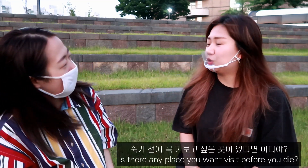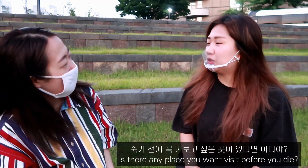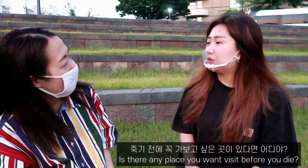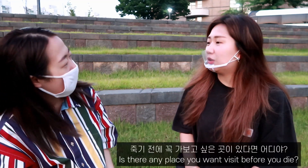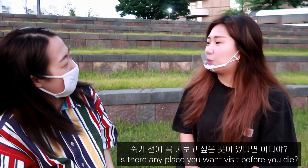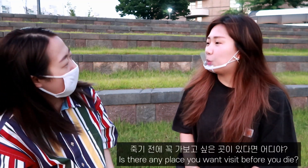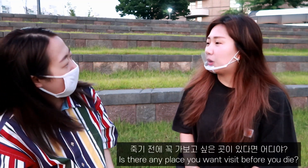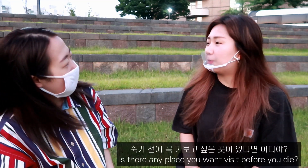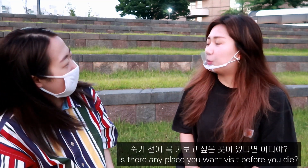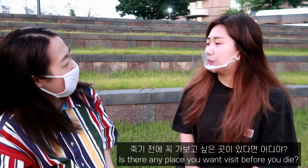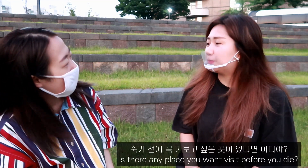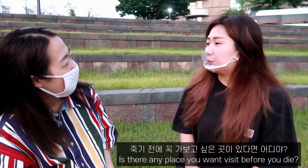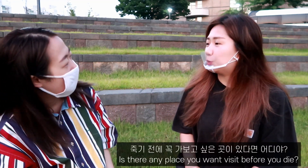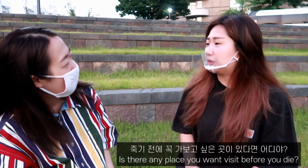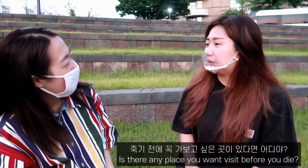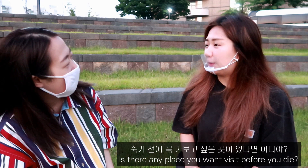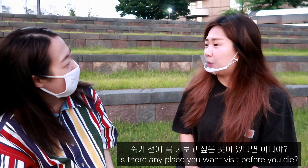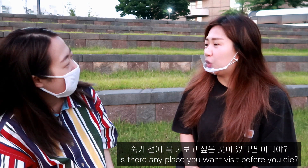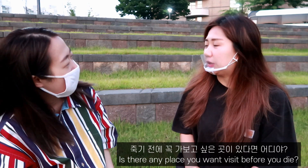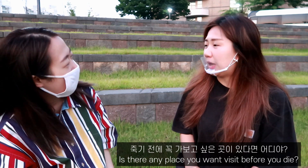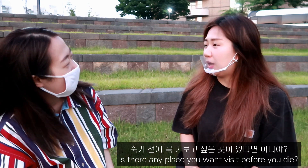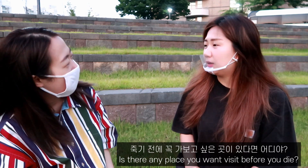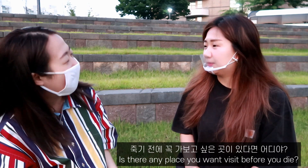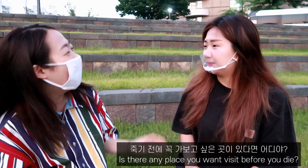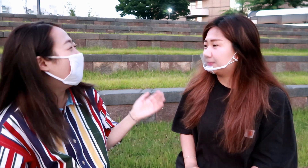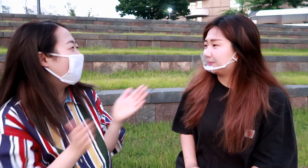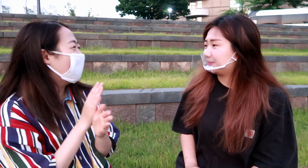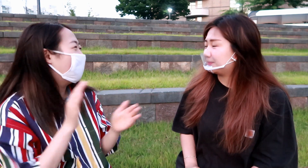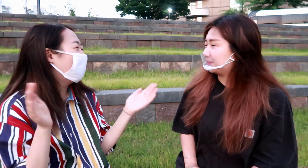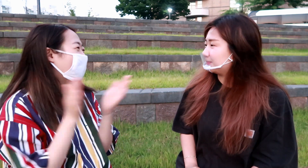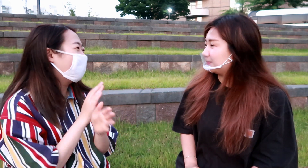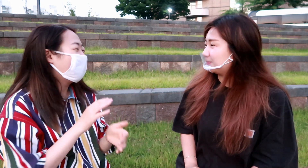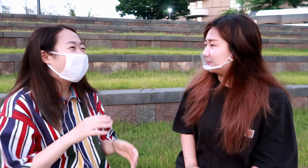죽기 전에 꼭 가보고 싶은 곳이 있다면 어디야? 아!